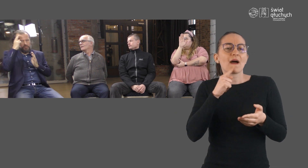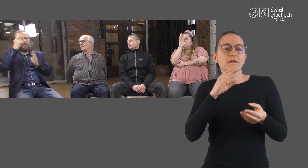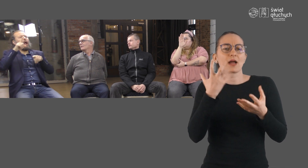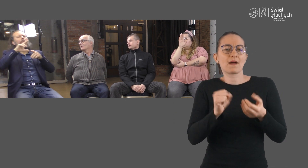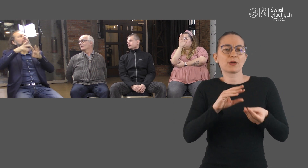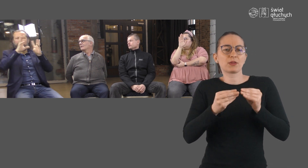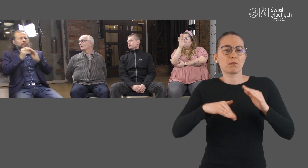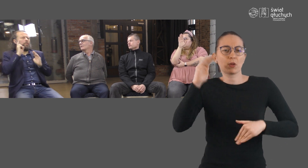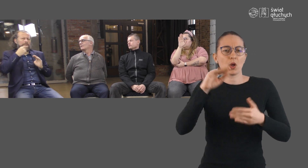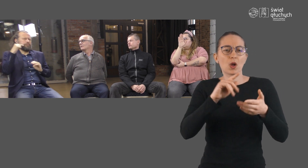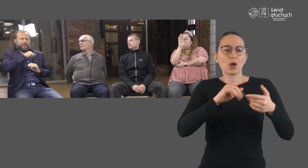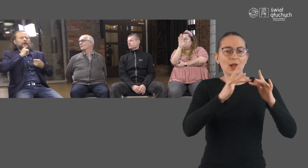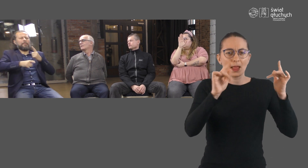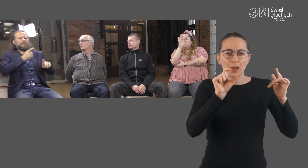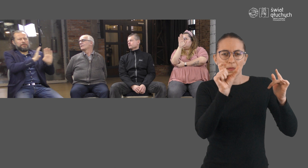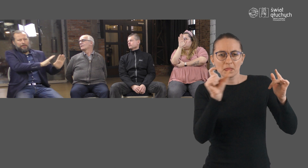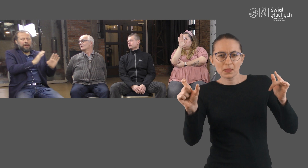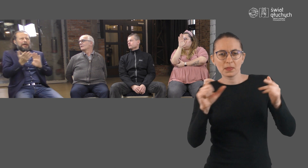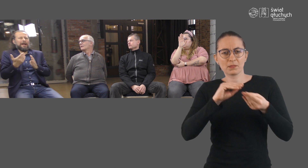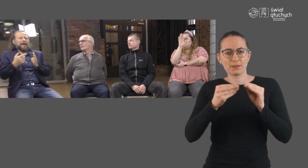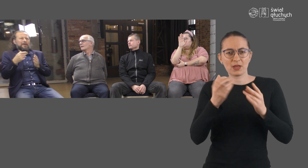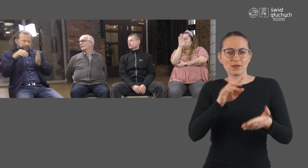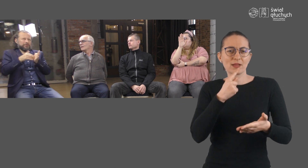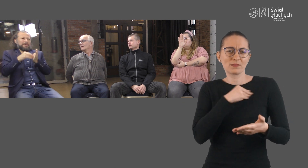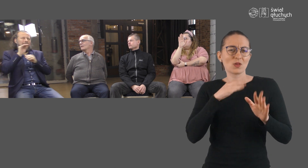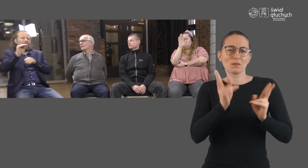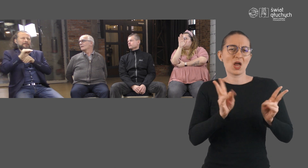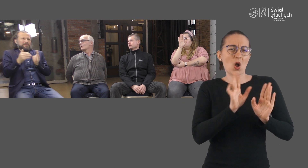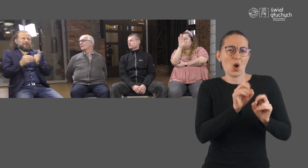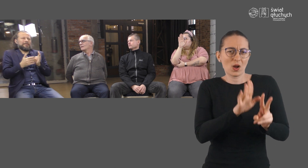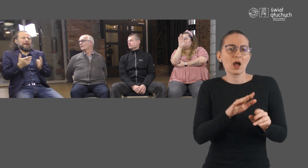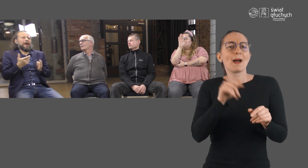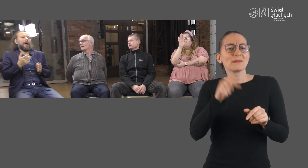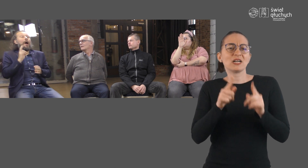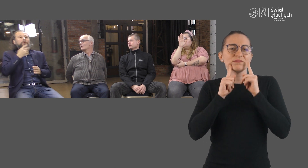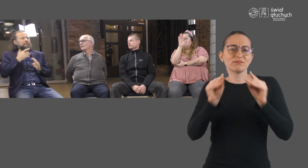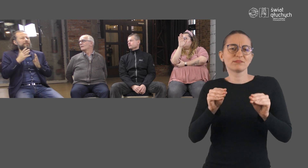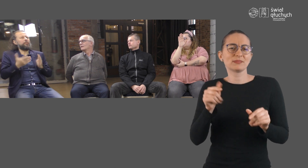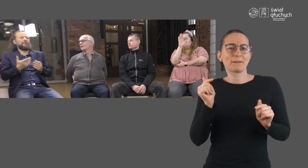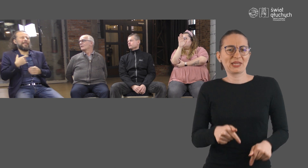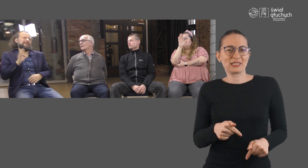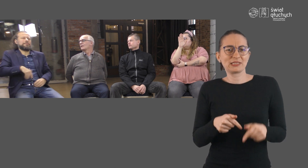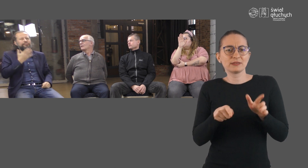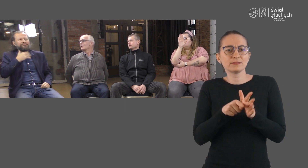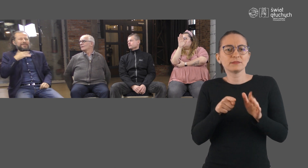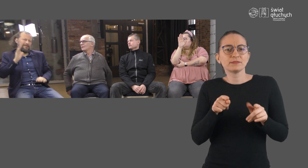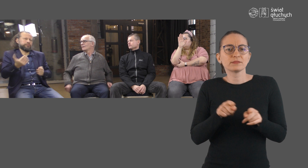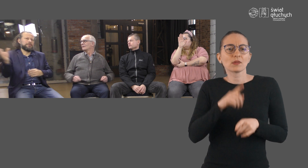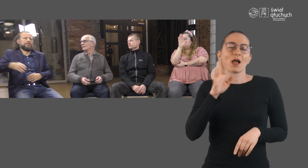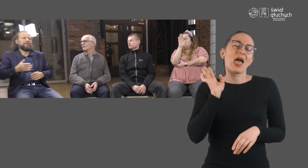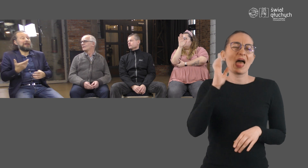gramatyka, końcówki w wyrazach, no to jest problem w środowisku głuchym, ale są tacy, którzy też potrafią, znają język